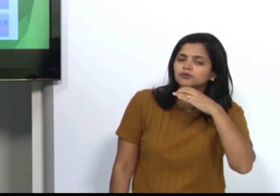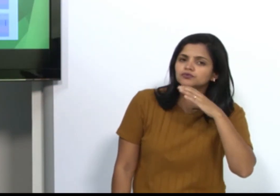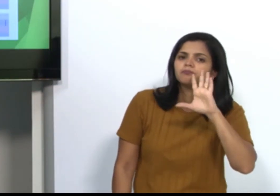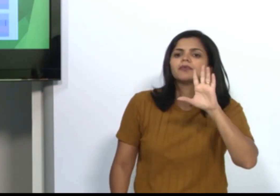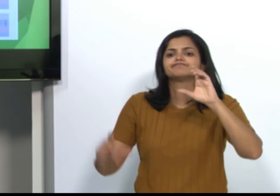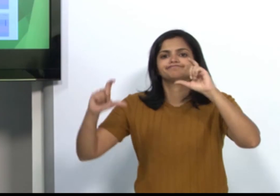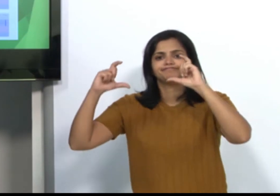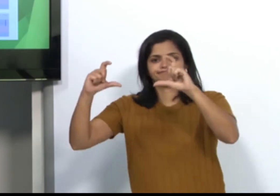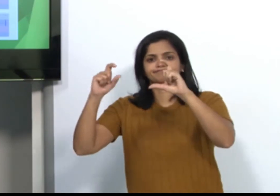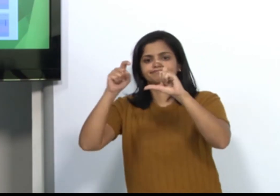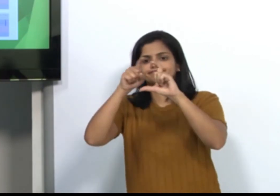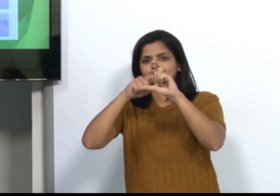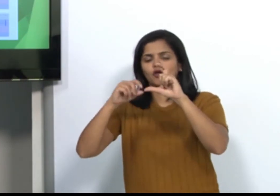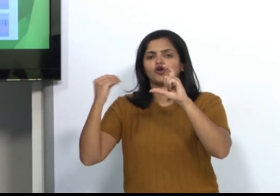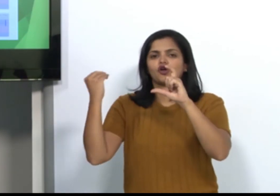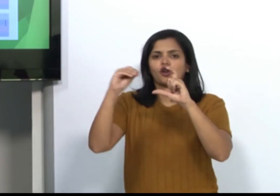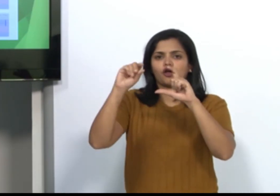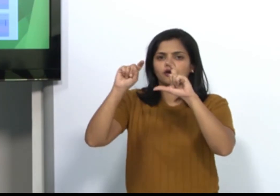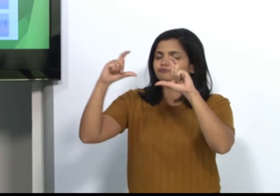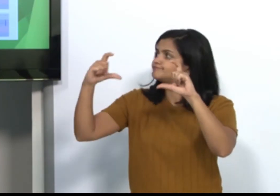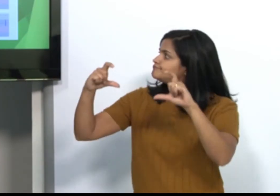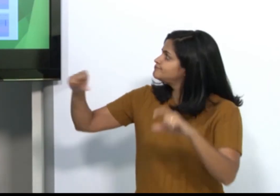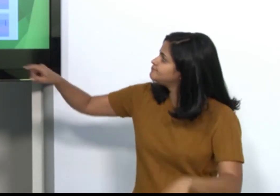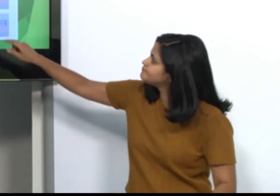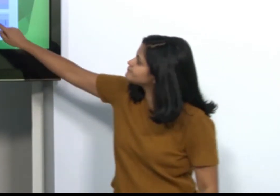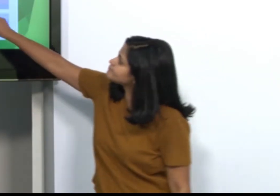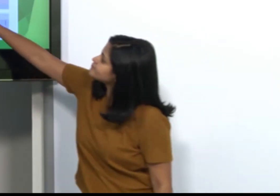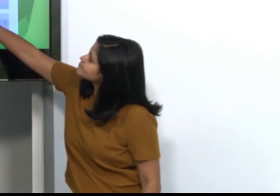dúvida, coloca estes sinais,